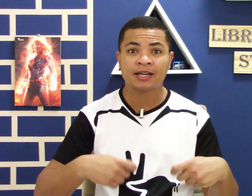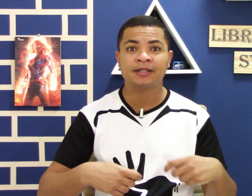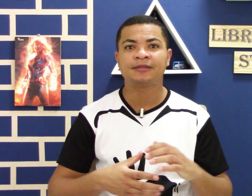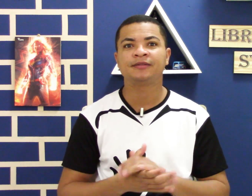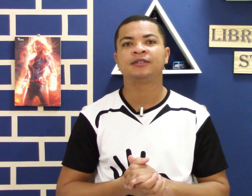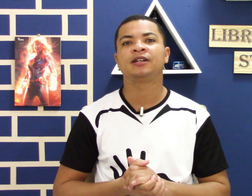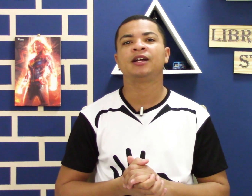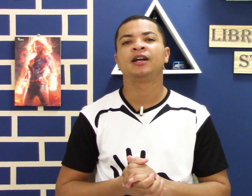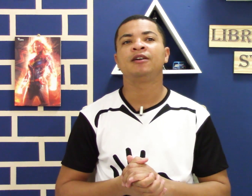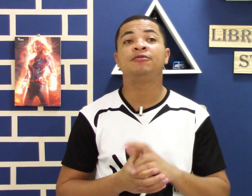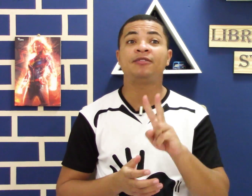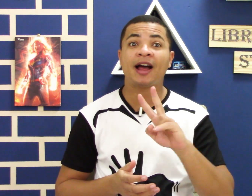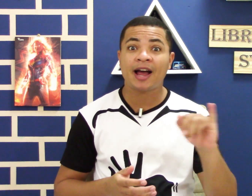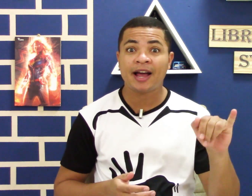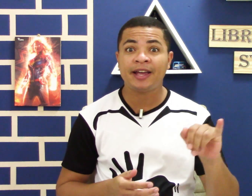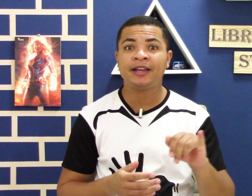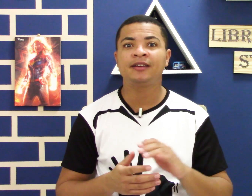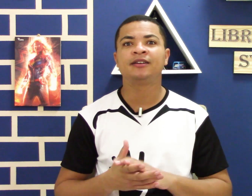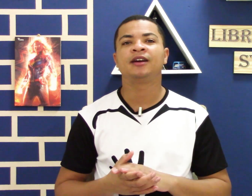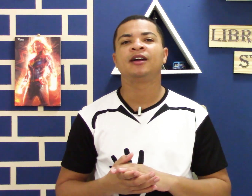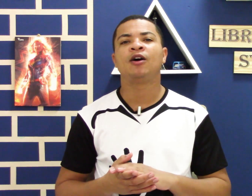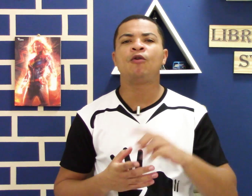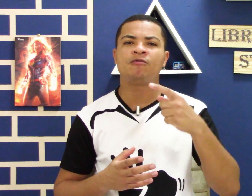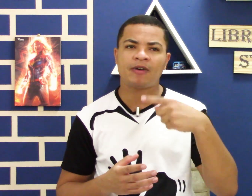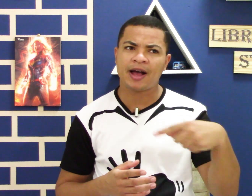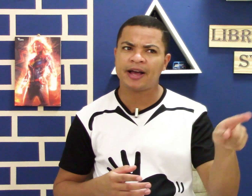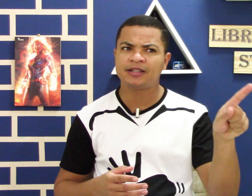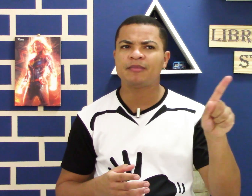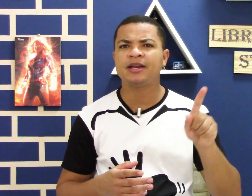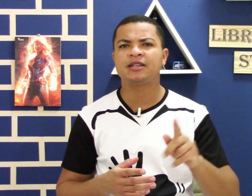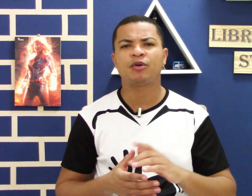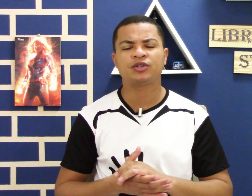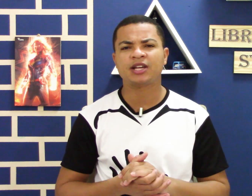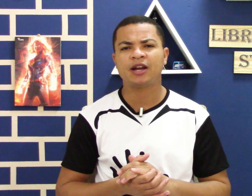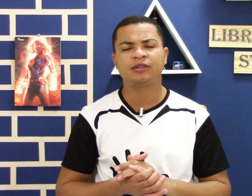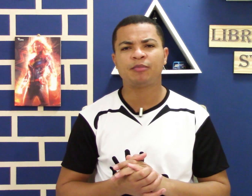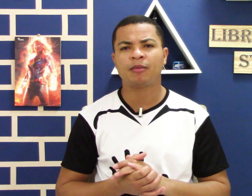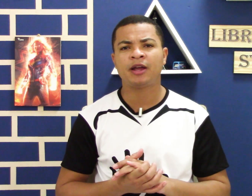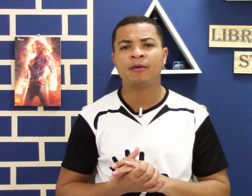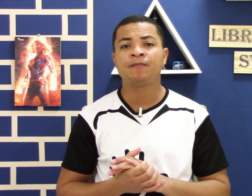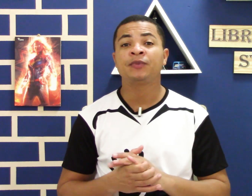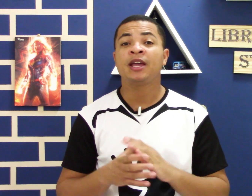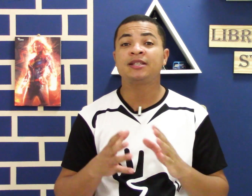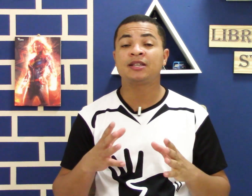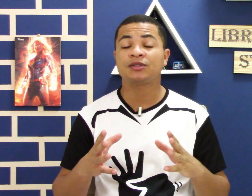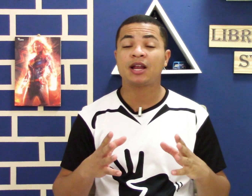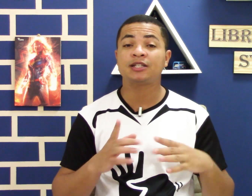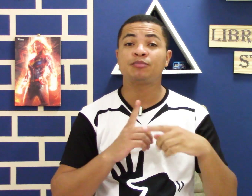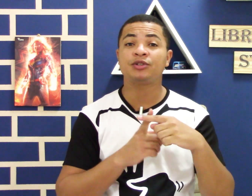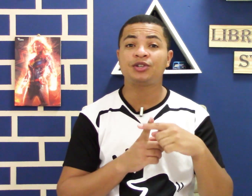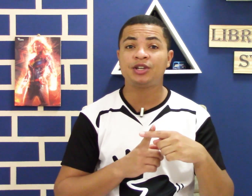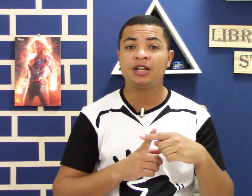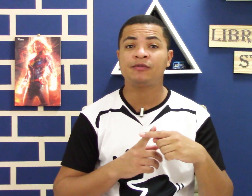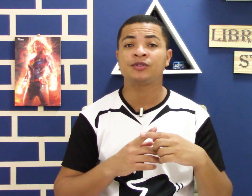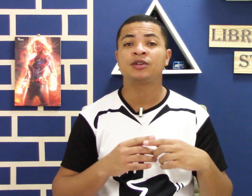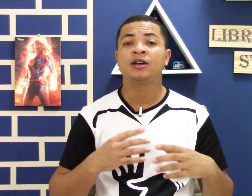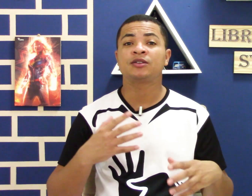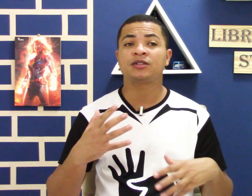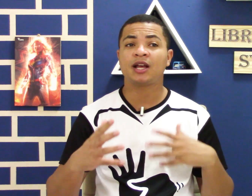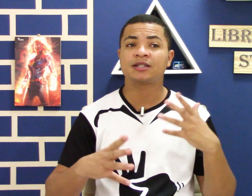precisa, vai, ou vai também, você pode usar, não tem problema. Esses são sinais positivos, são sinais que estão